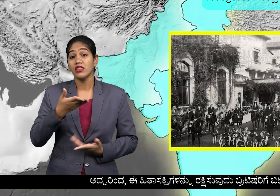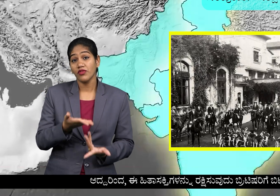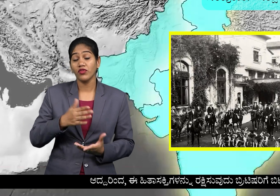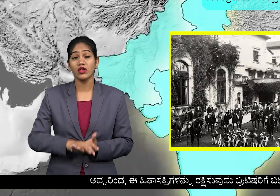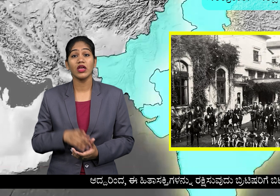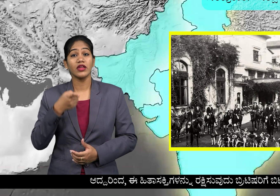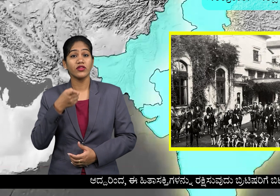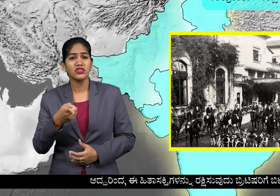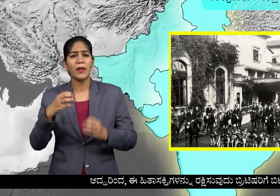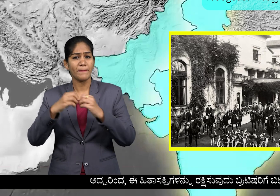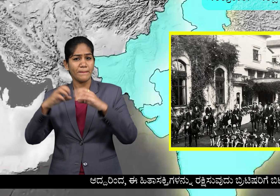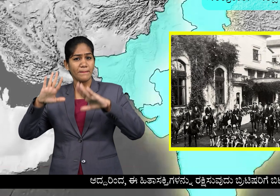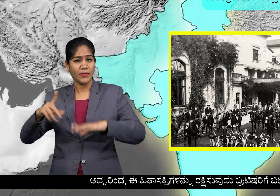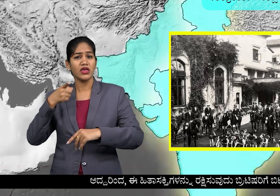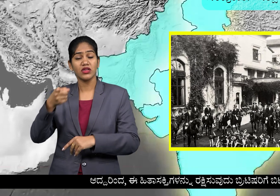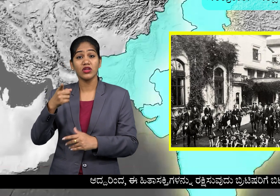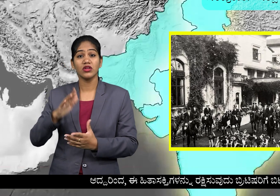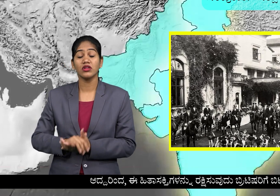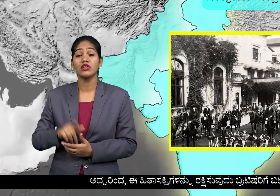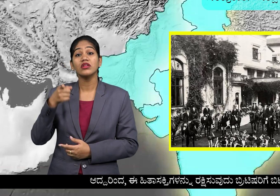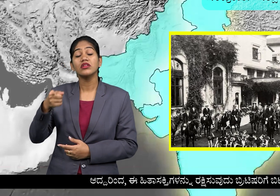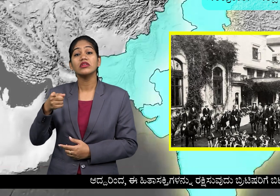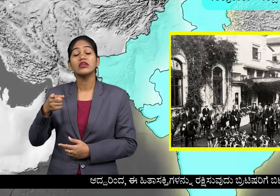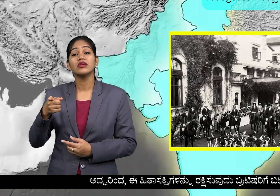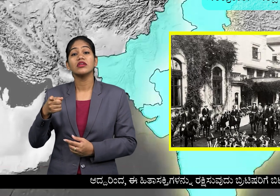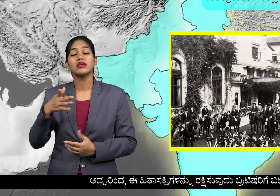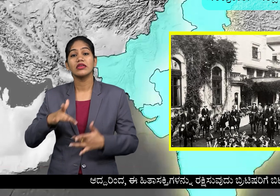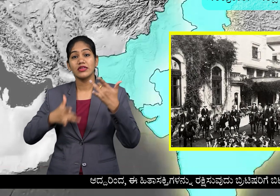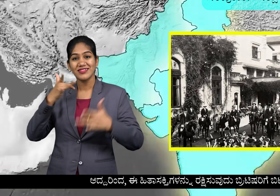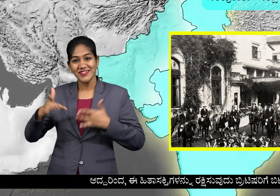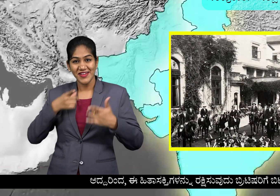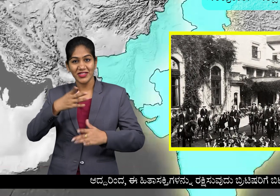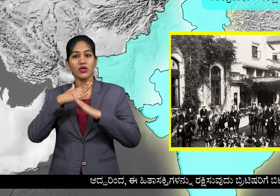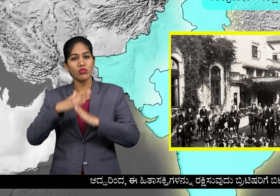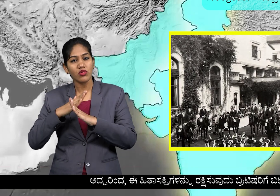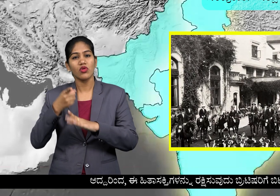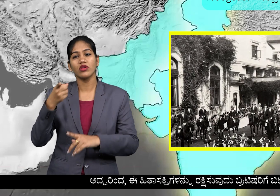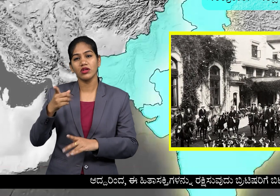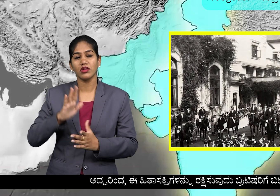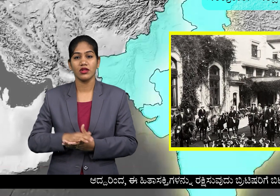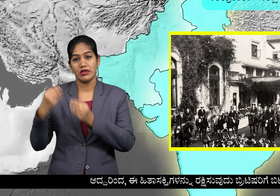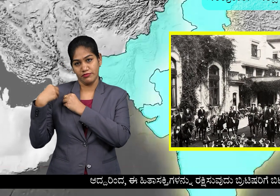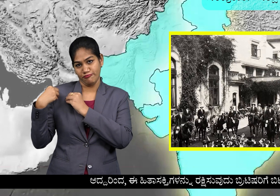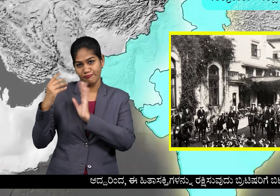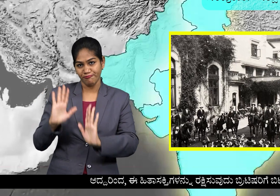ಆದ್ದರಿಂದ ಈ ಹಿತಾಸಕ್ತಿಗಳನ್ನು ರಕ್ಷಿಸುವುದು ಬ್ರಿಟಿಷರಿಗೆ ಬಿಟ್ಟದ್ದು.